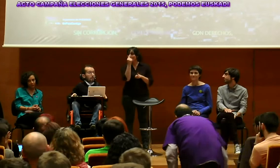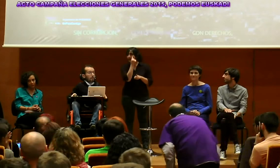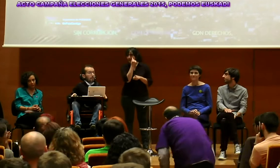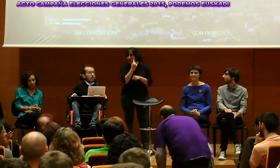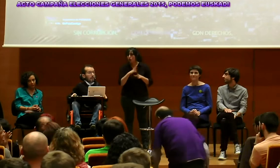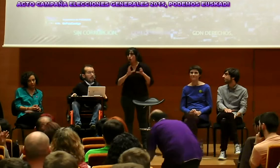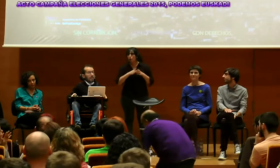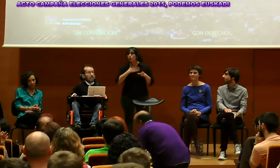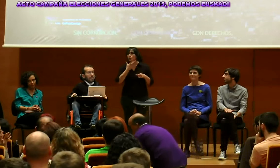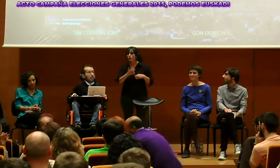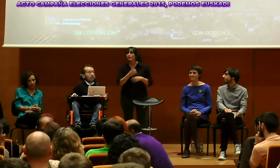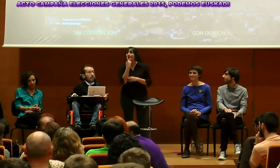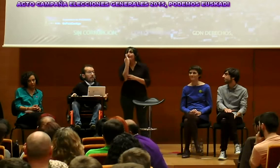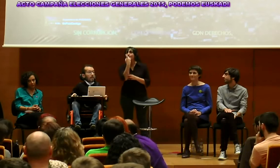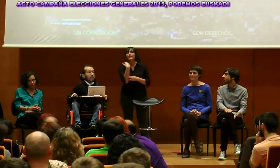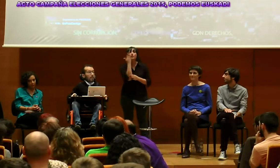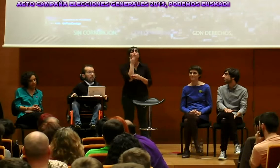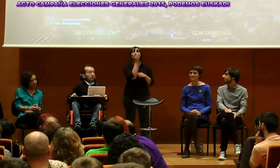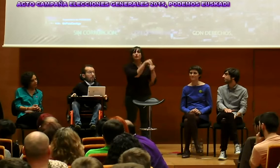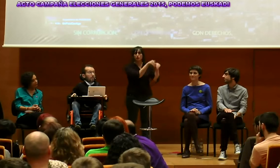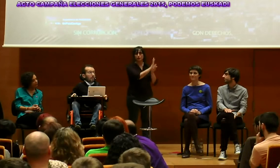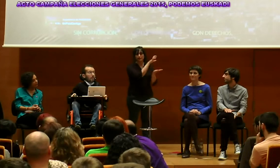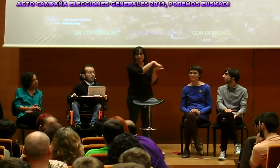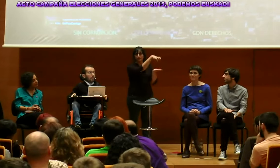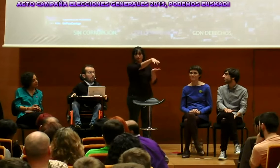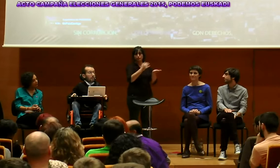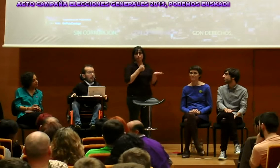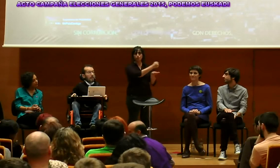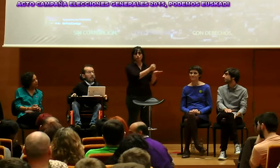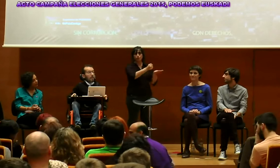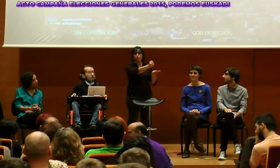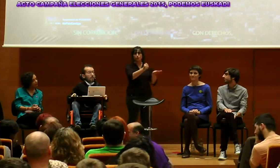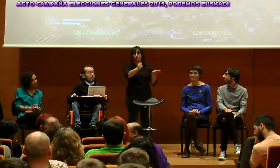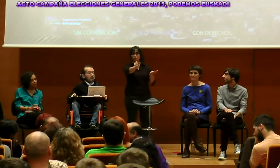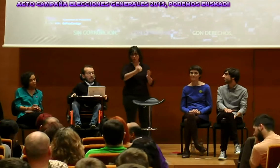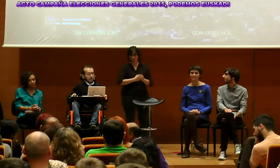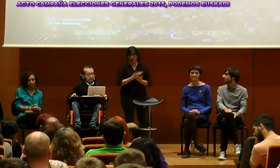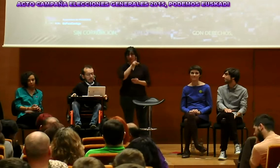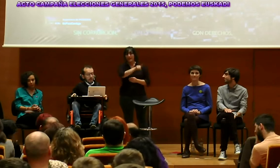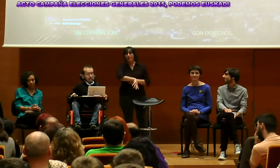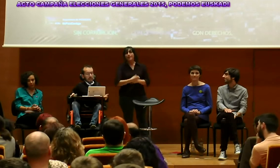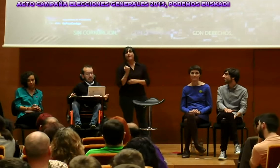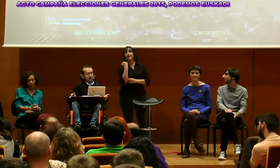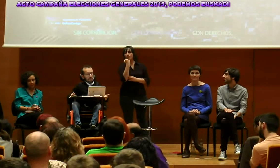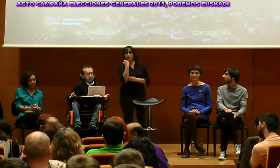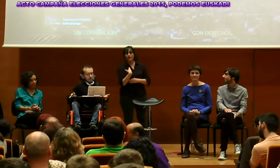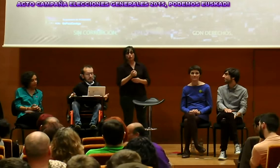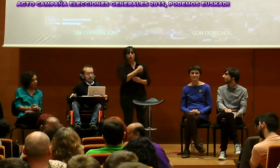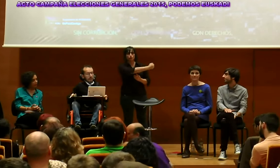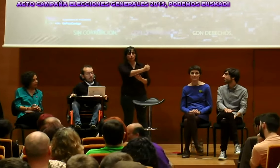electoral. Necesitamos que haya apoderados y apoderadas de Podemos en cada colegio electoral. Para